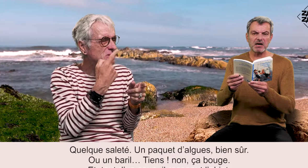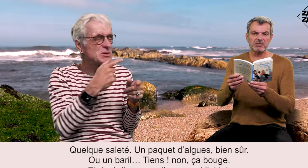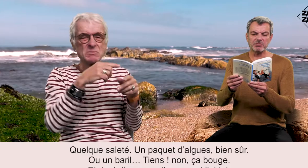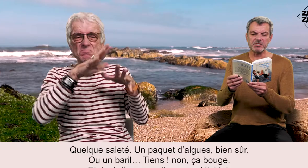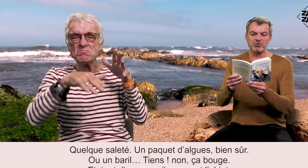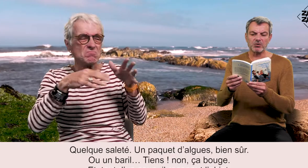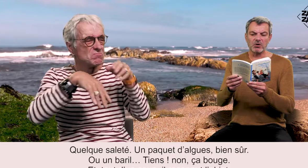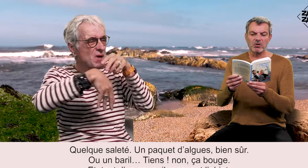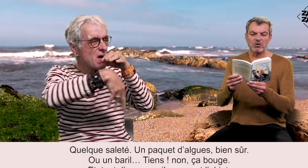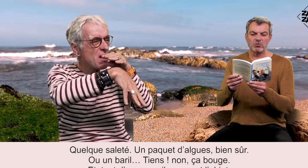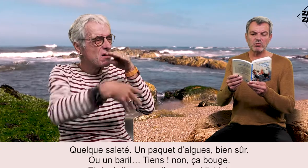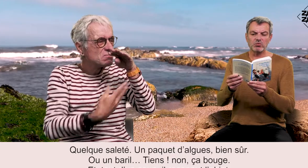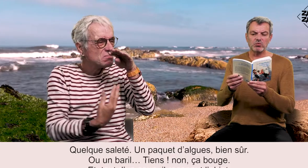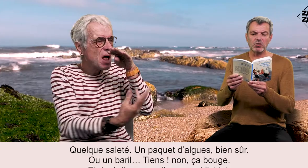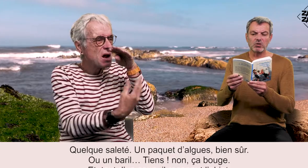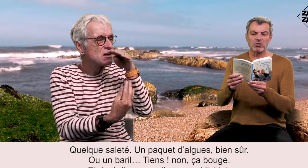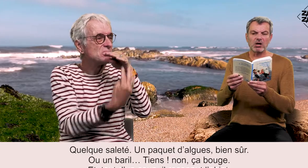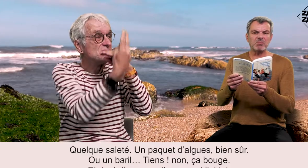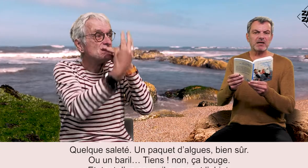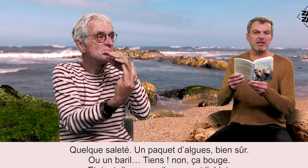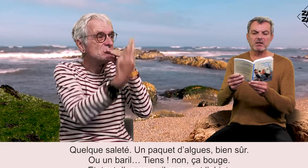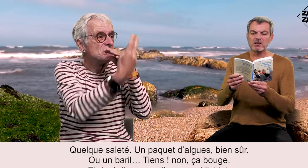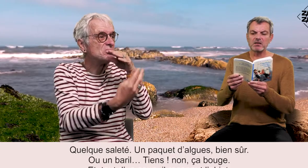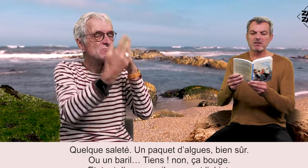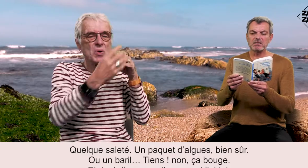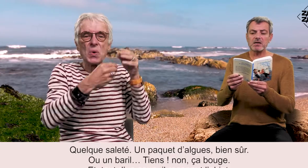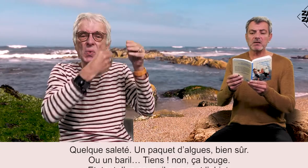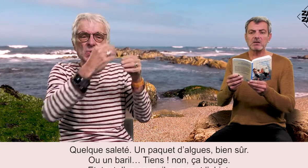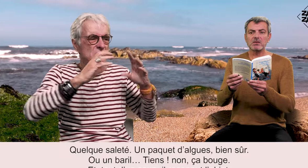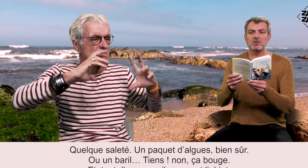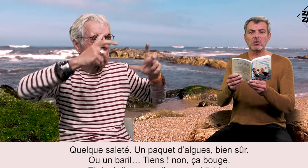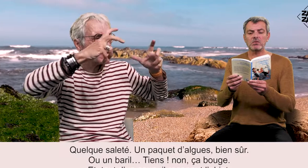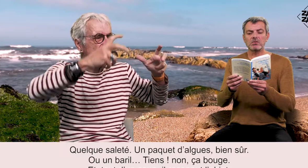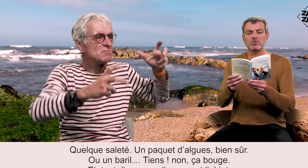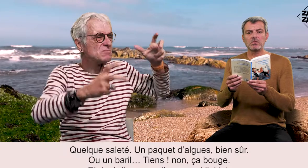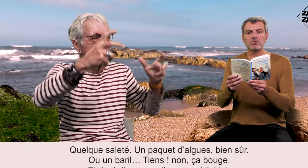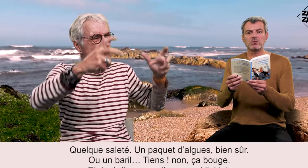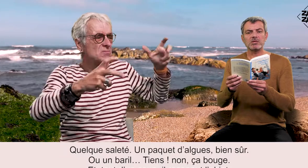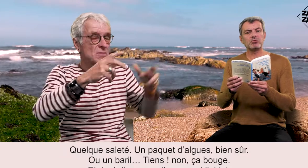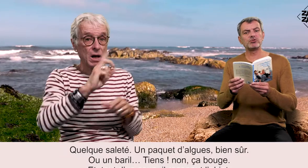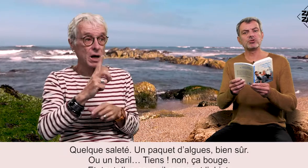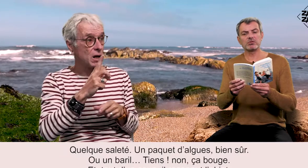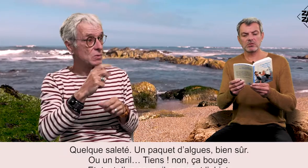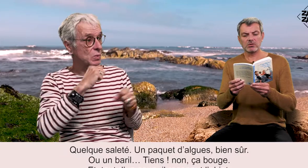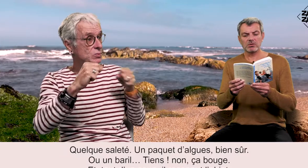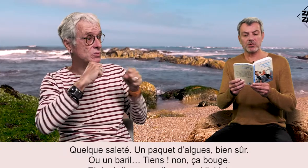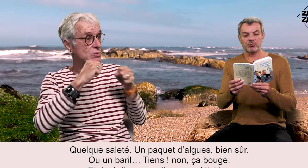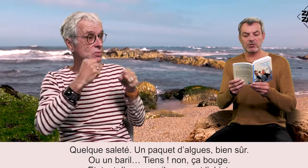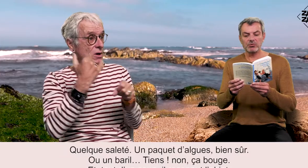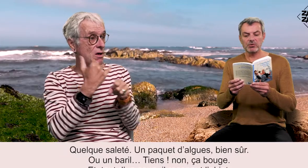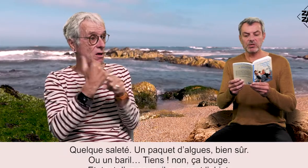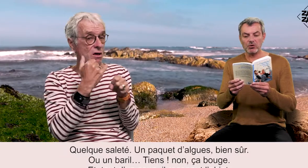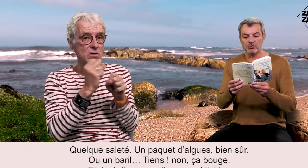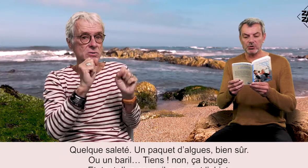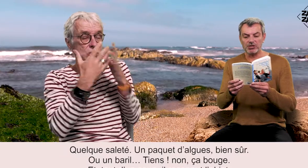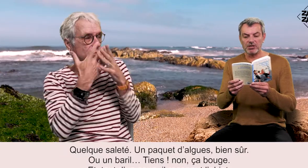paquet d'algues, bien sûr ! Ou un baril ! Tiens ! Non ! Ça bouge ! » Et tout